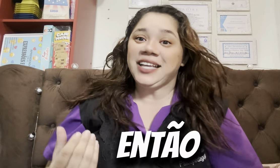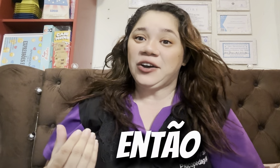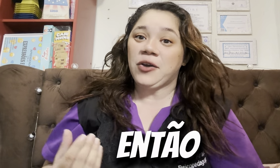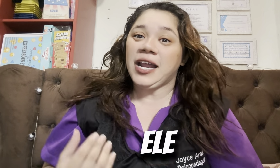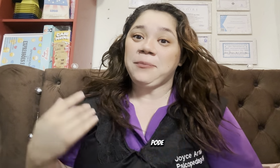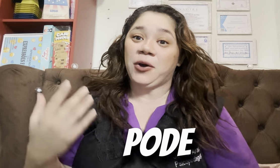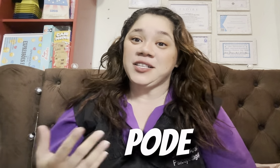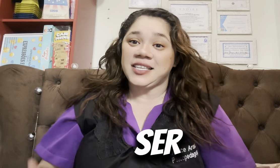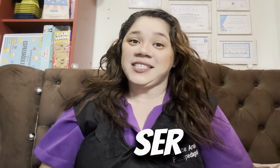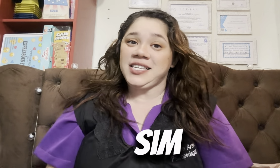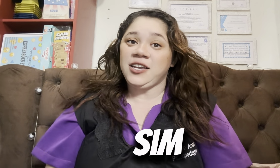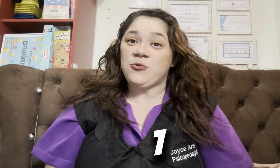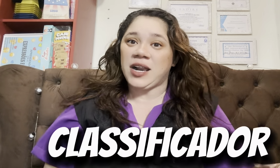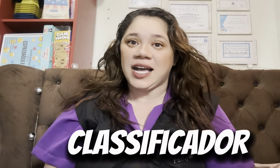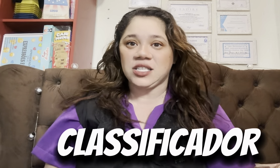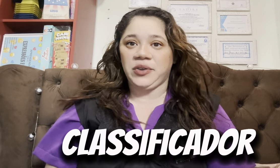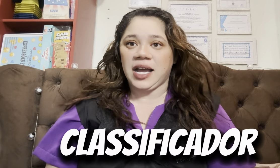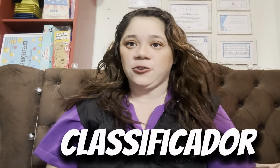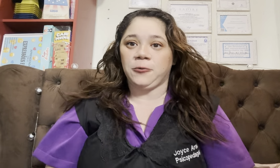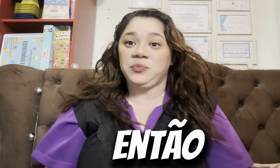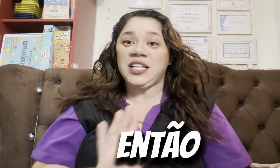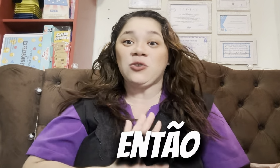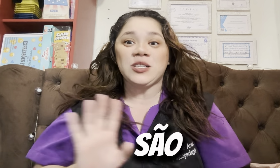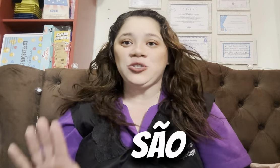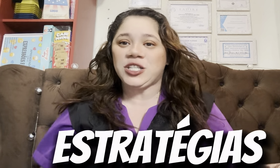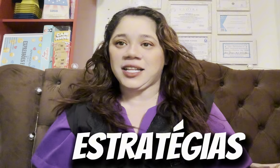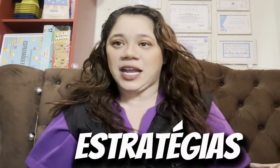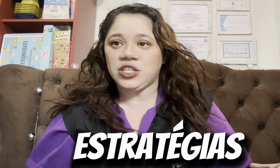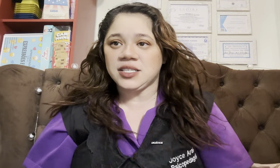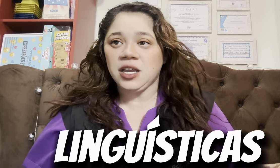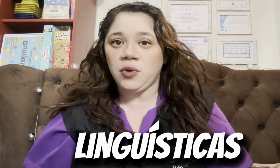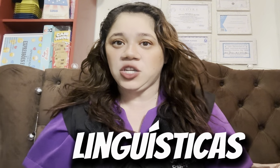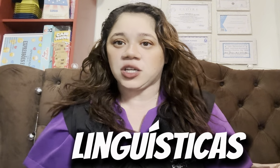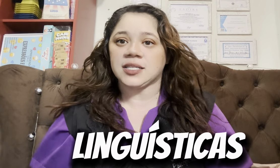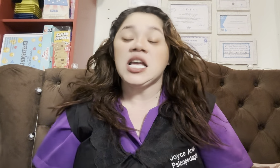Então, ele pode ser, sim, um classificador. Então, são estratégias linguísticas